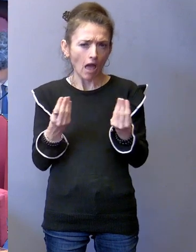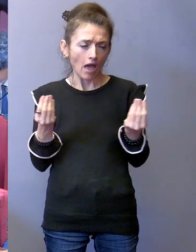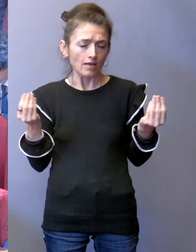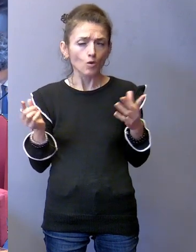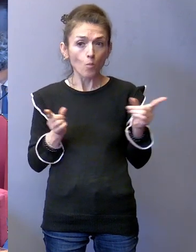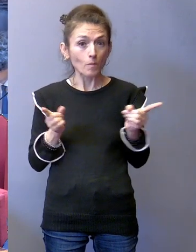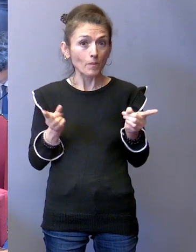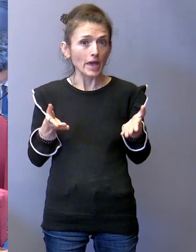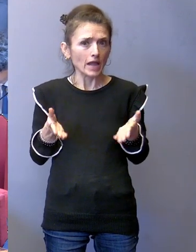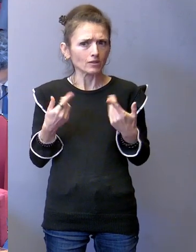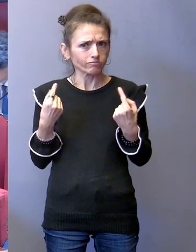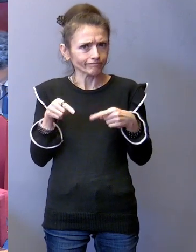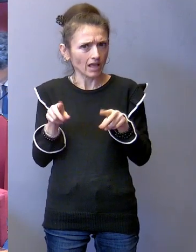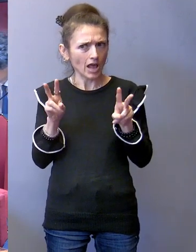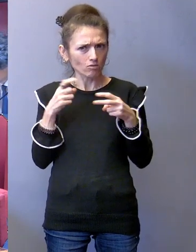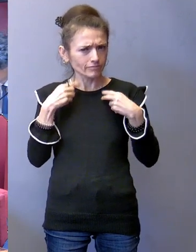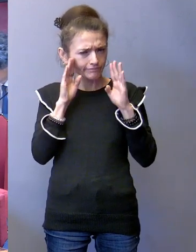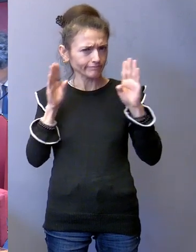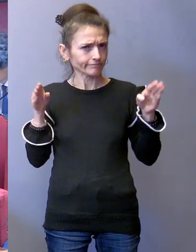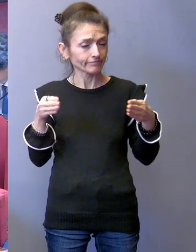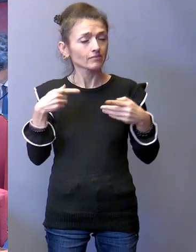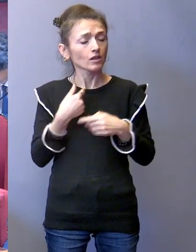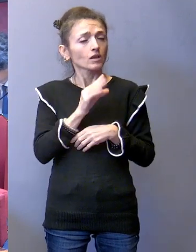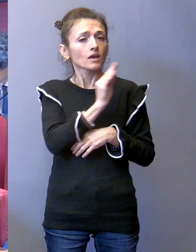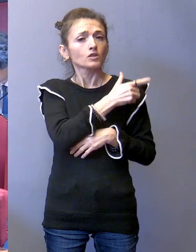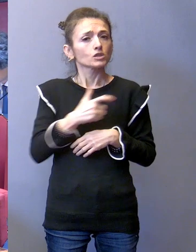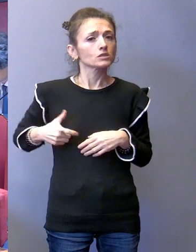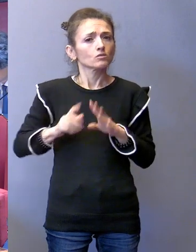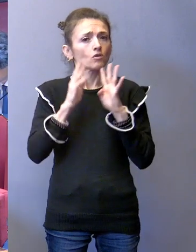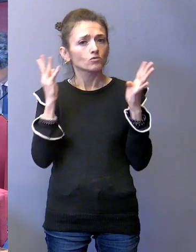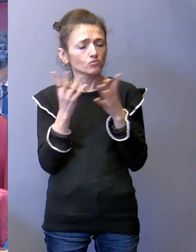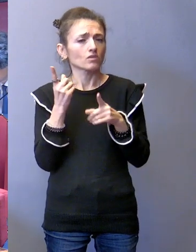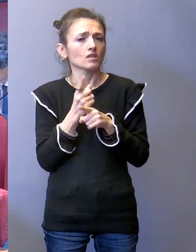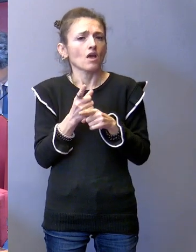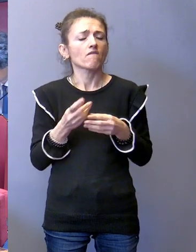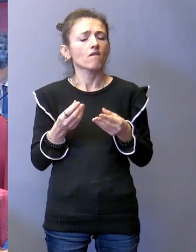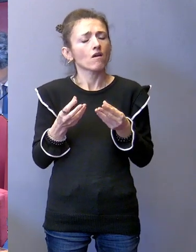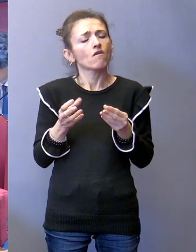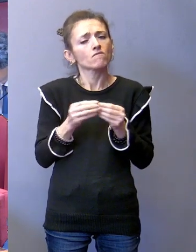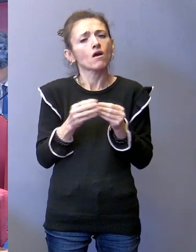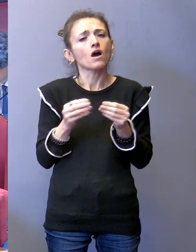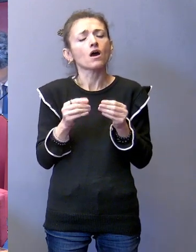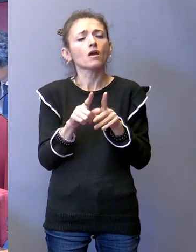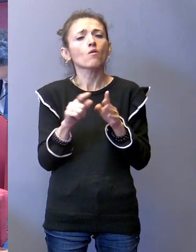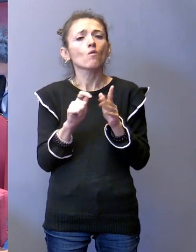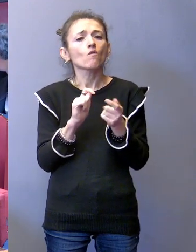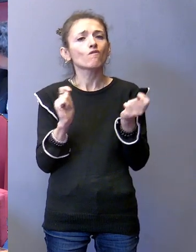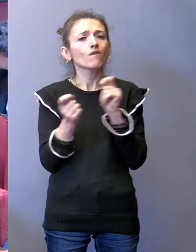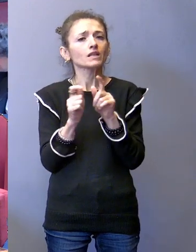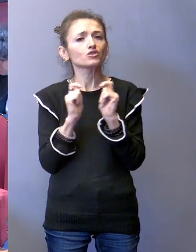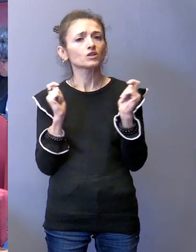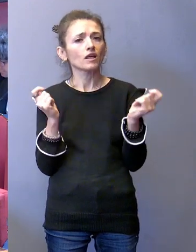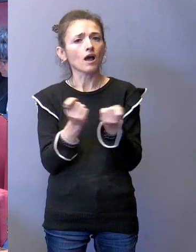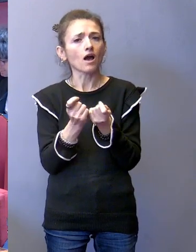mi occupa particolarmente questa cosa si impegna a sindaco e la giunta a produrre una variante generale ho detto che è d'accordo Non